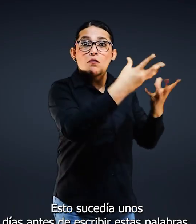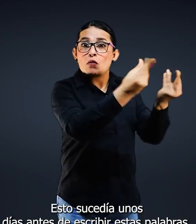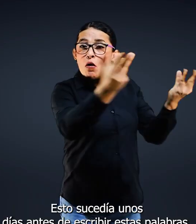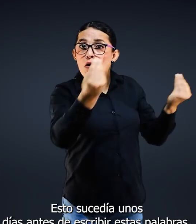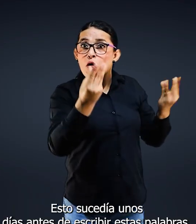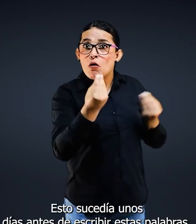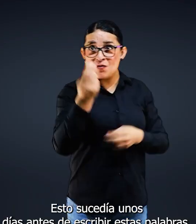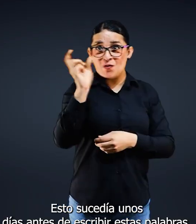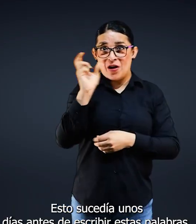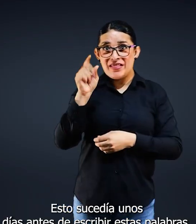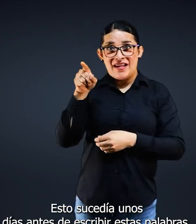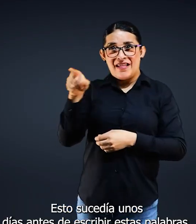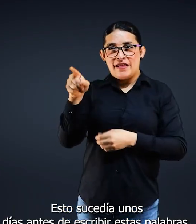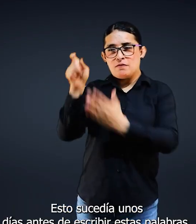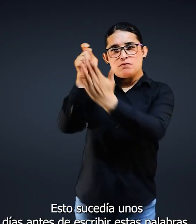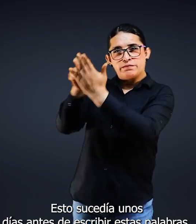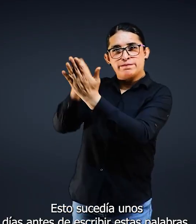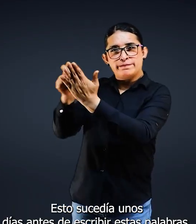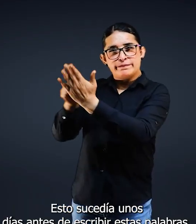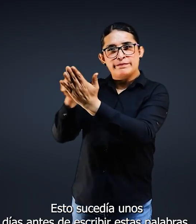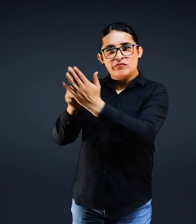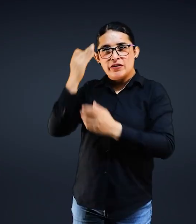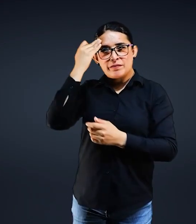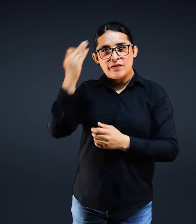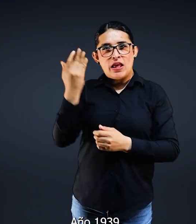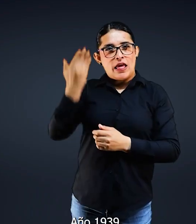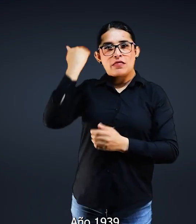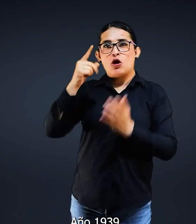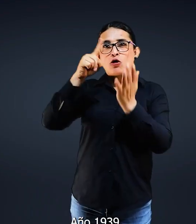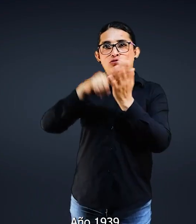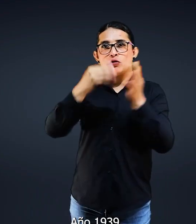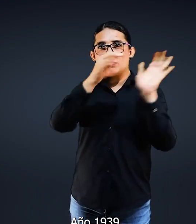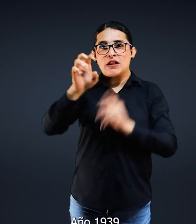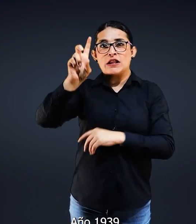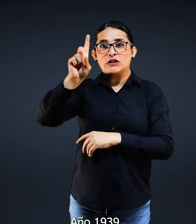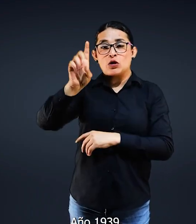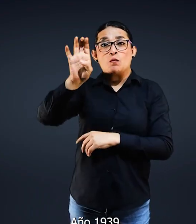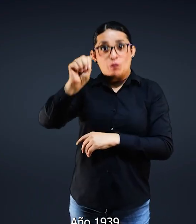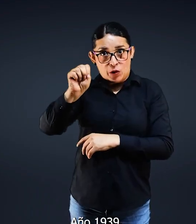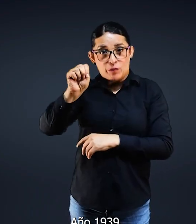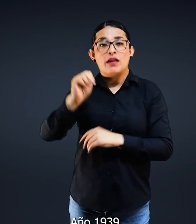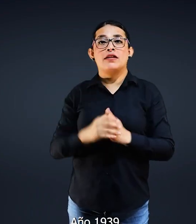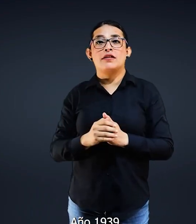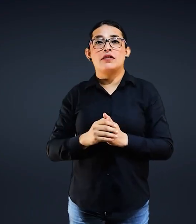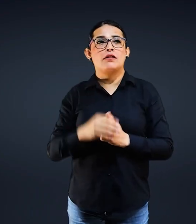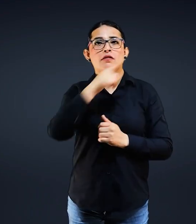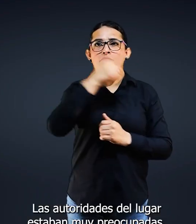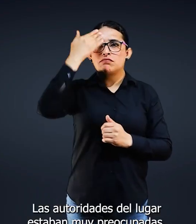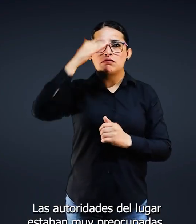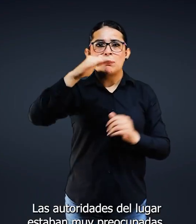Esto sucedía unos días antes de escribir estas palabras, año 1939. Las